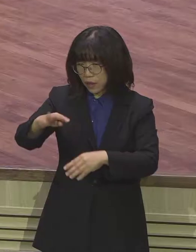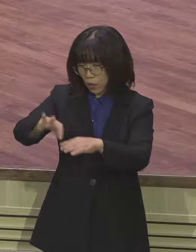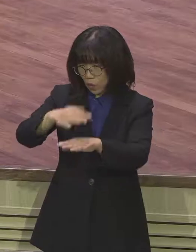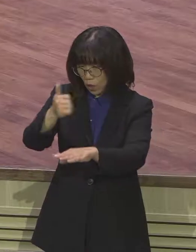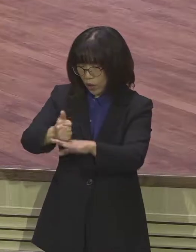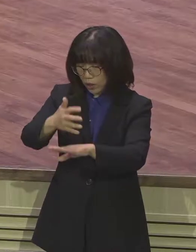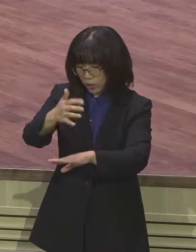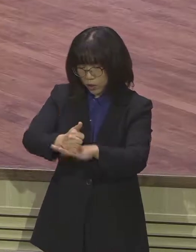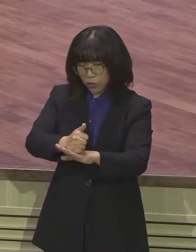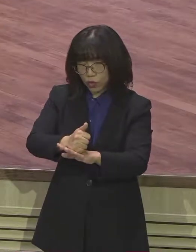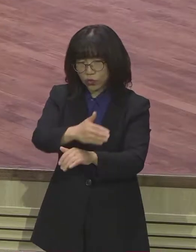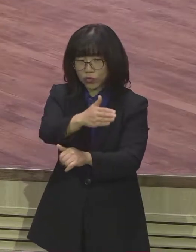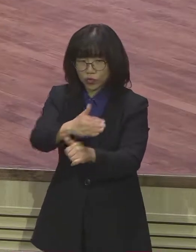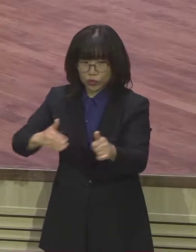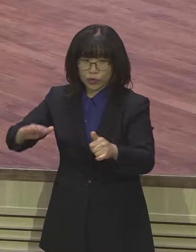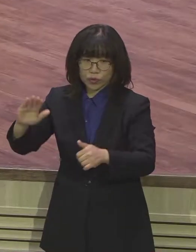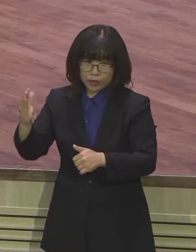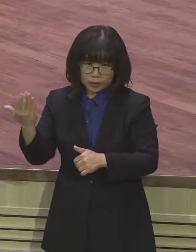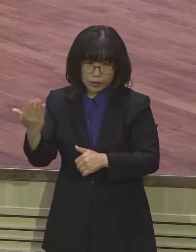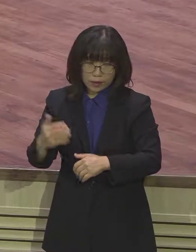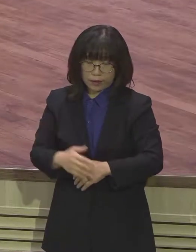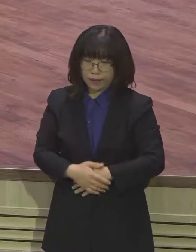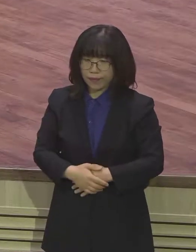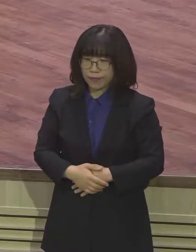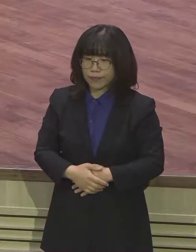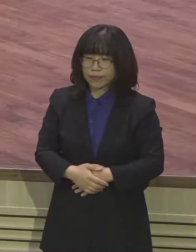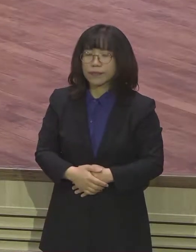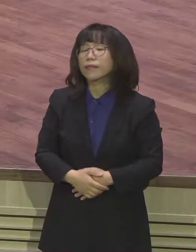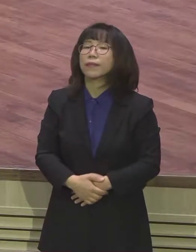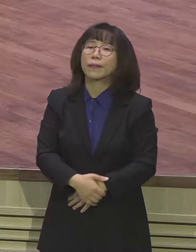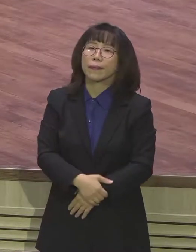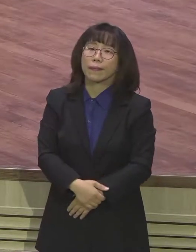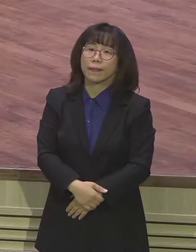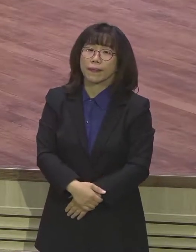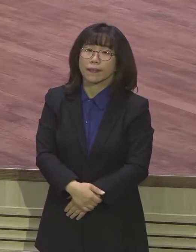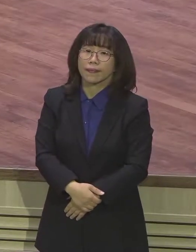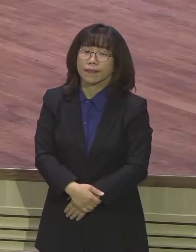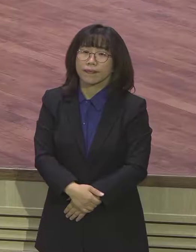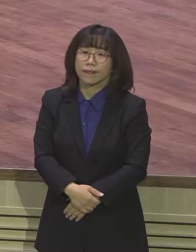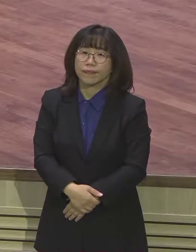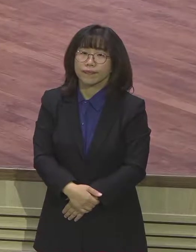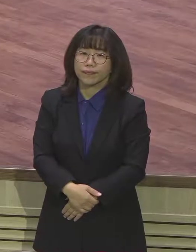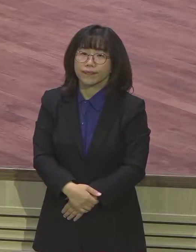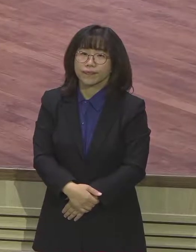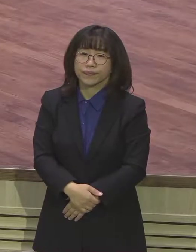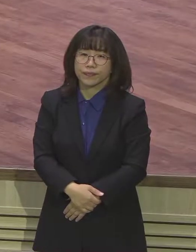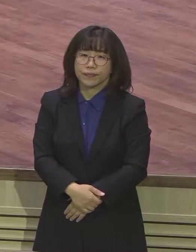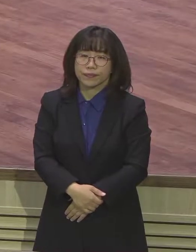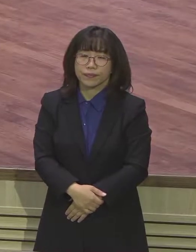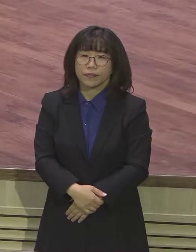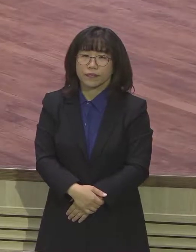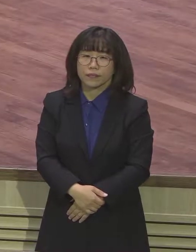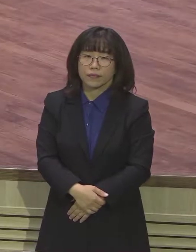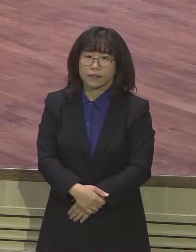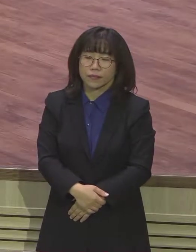어찌 보면 좀 무서운 또 무거운 심판의 말씀을 전하고 있습니다. 그렇다면 지금 여러분들은 어디에 기울어져 있습니까?